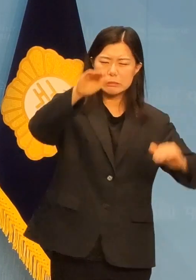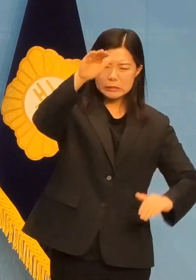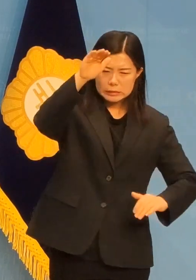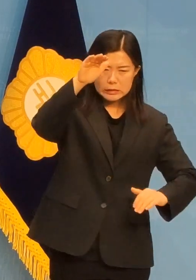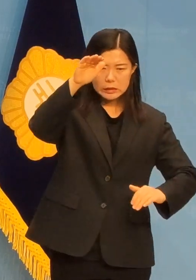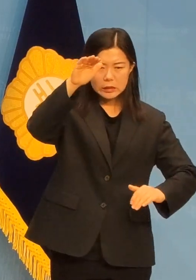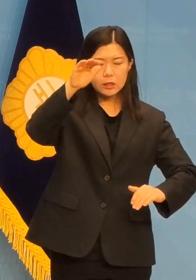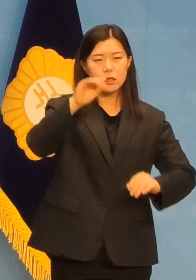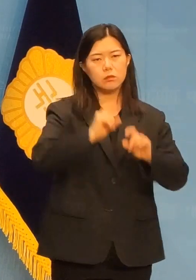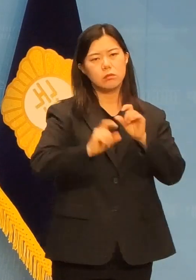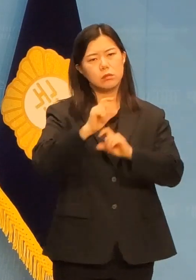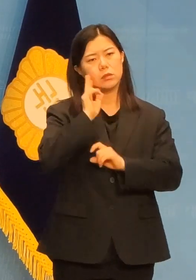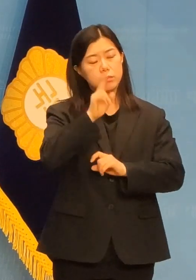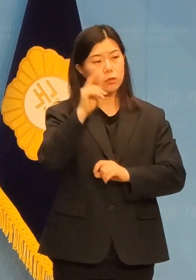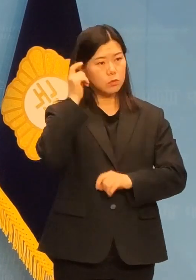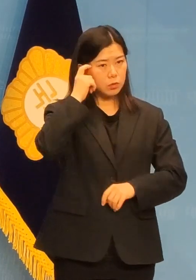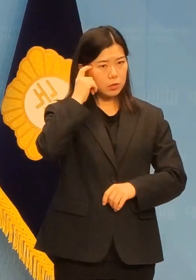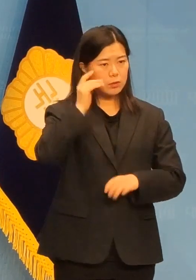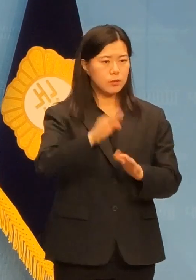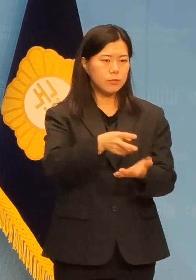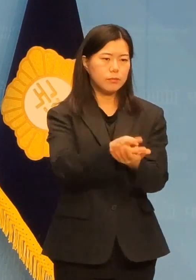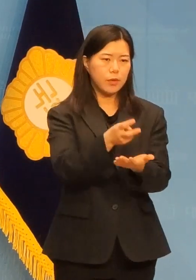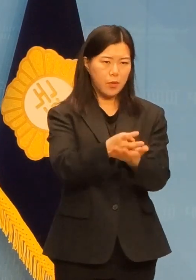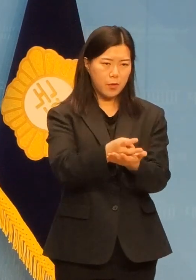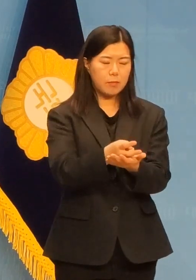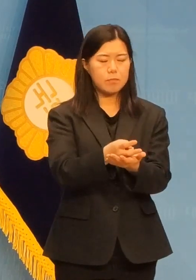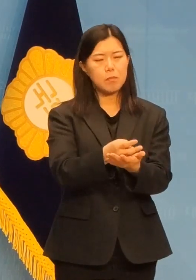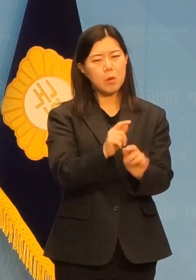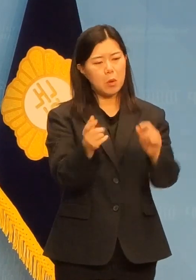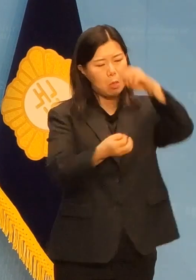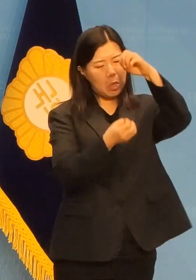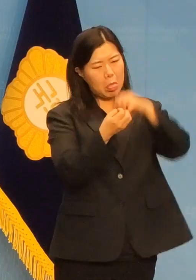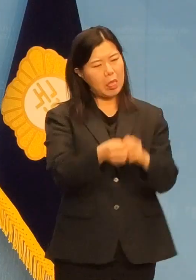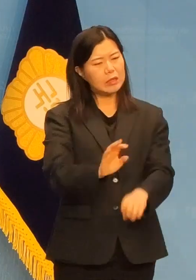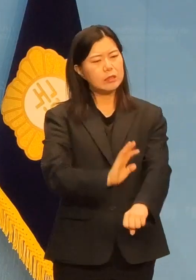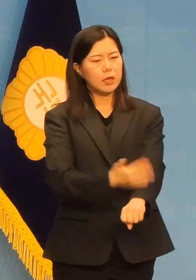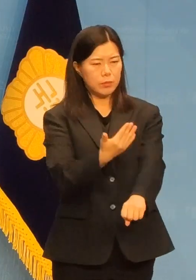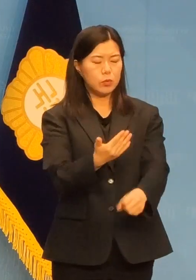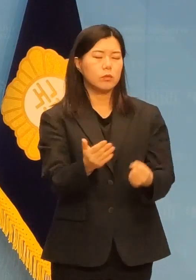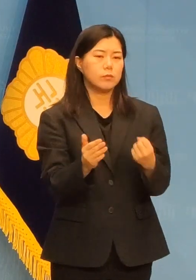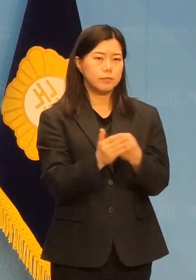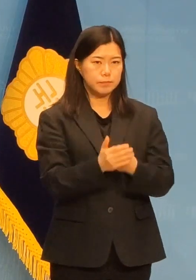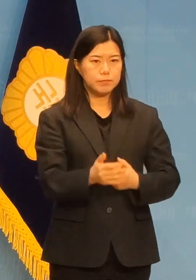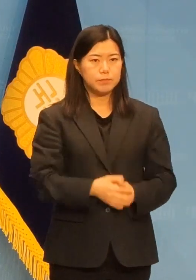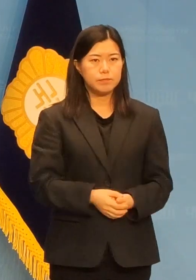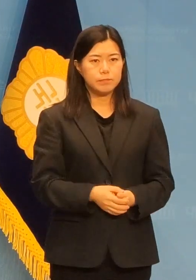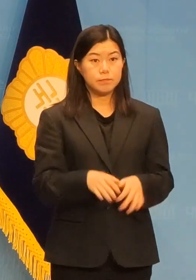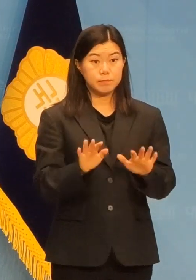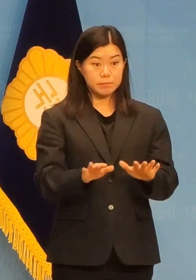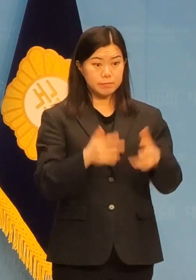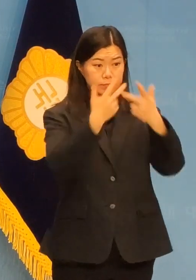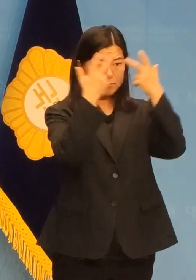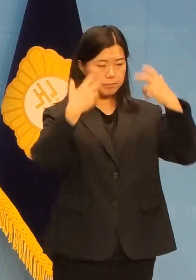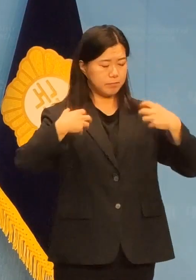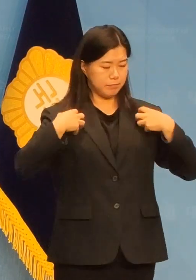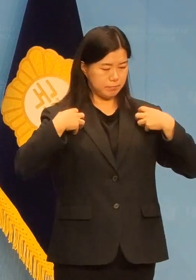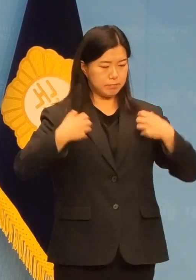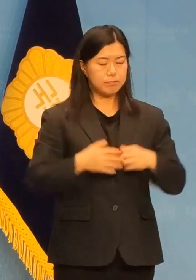확대되고 있는 것은 잘못된 제도와 관행이 그동안 방치되어 왔기 때문입니다. 이번 이재명